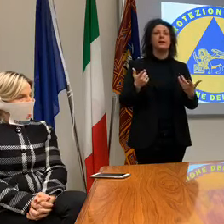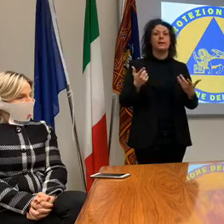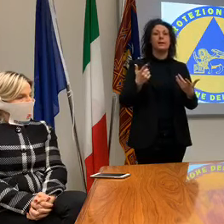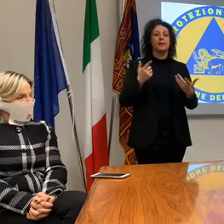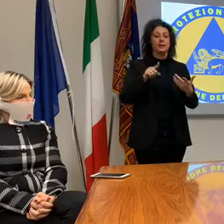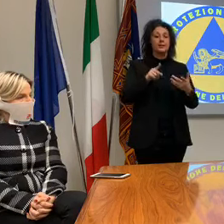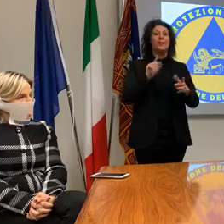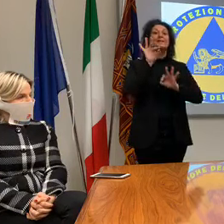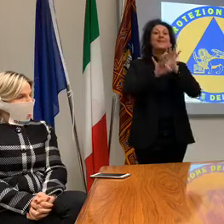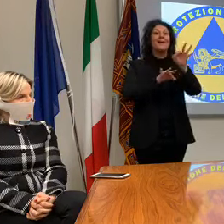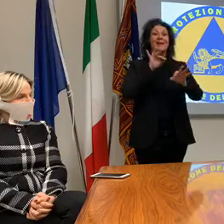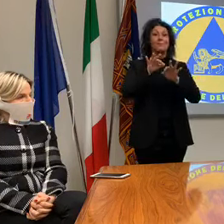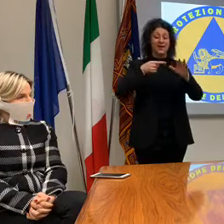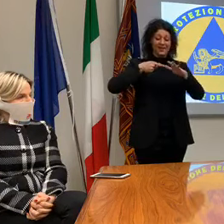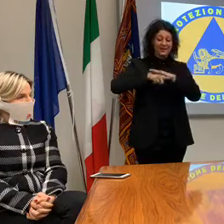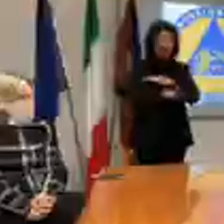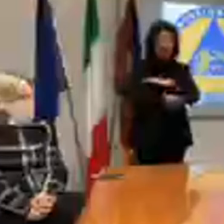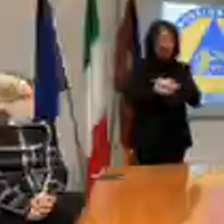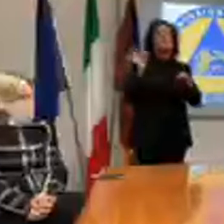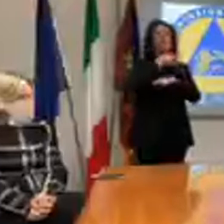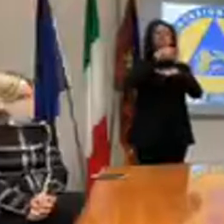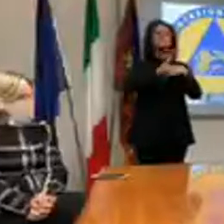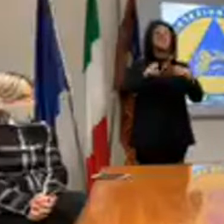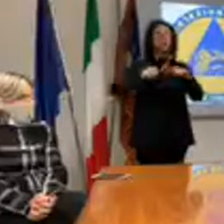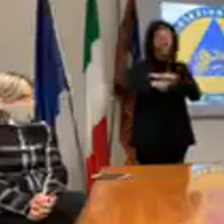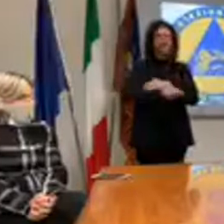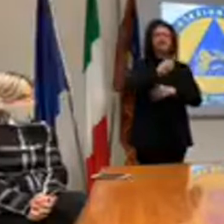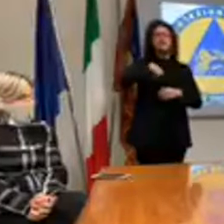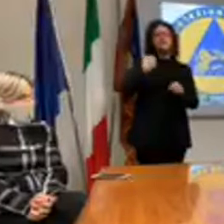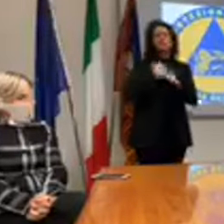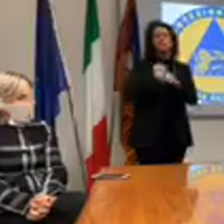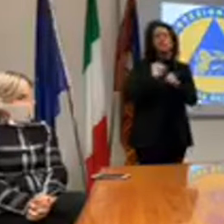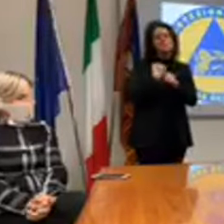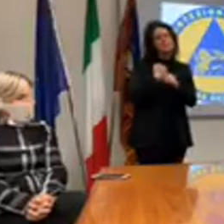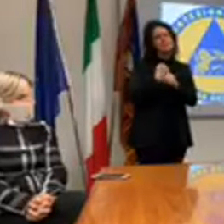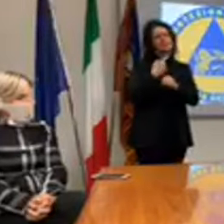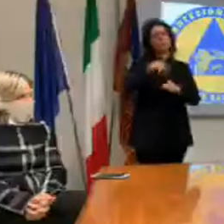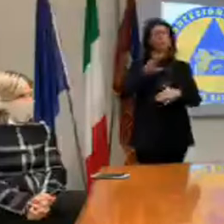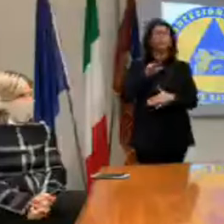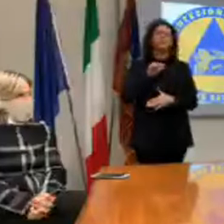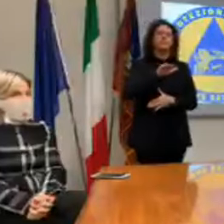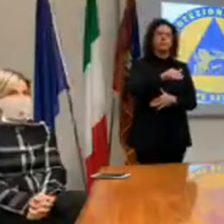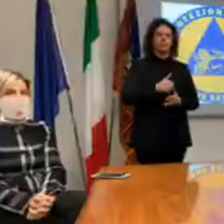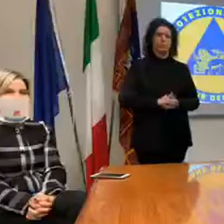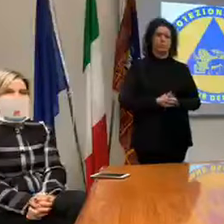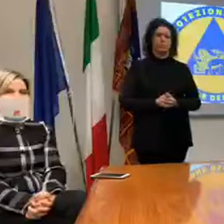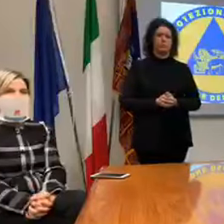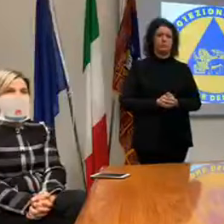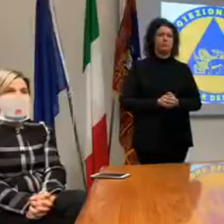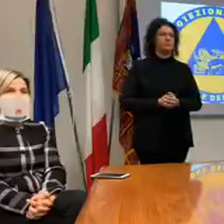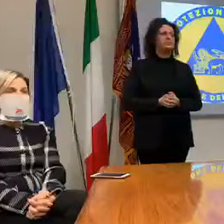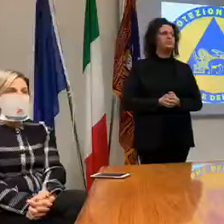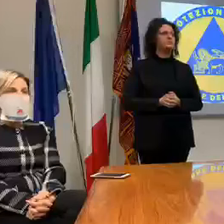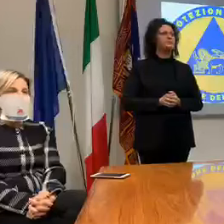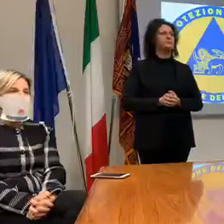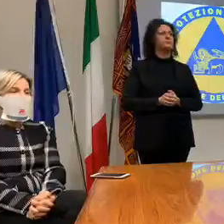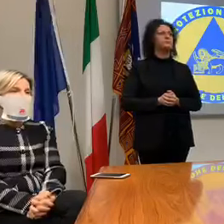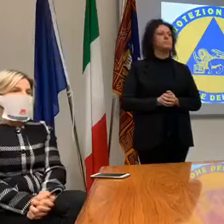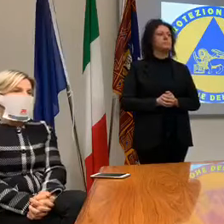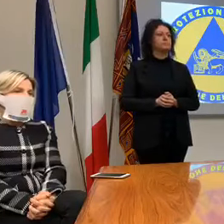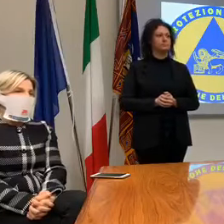terapie intensive e semi-intensive, e questa è una sfida quotidiana. Prego, altre domande? Prego. Sì, io avevo la seconda,